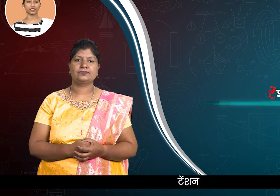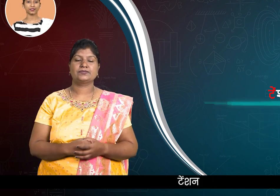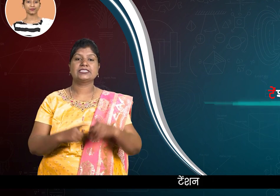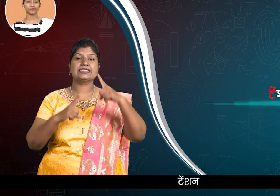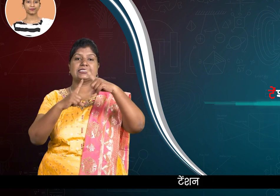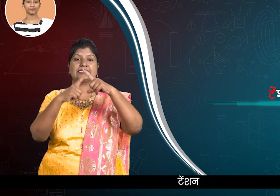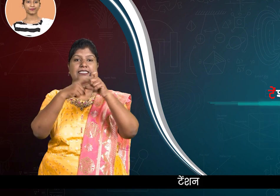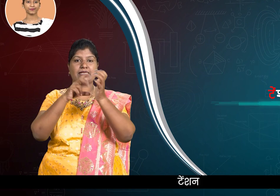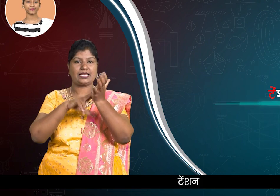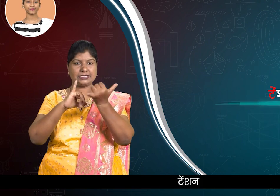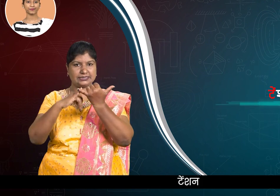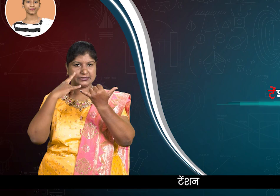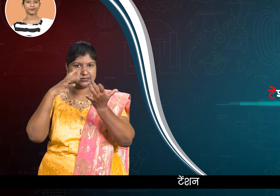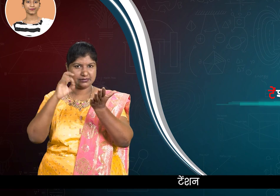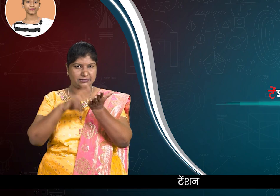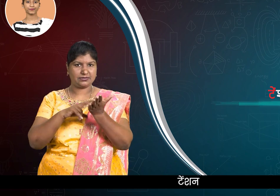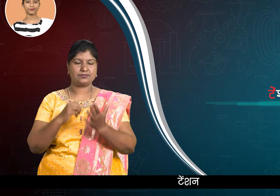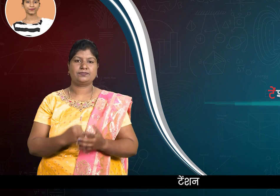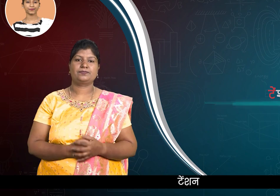टेंशन।